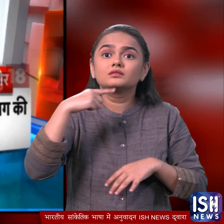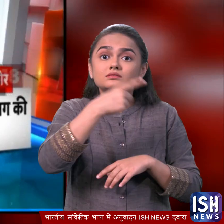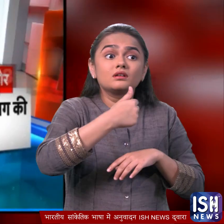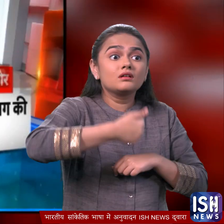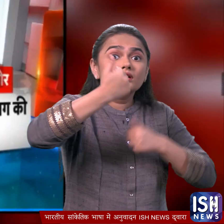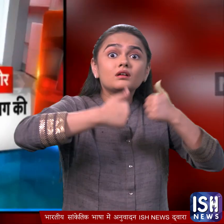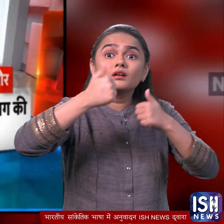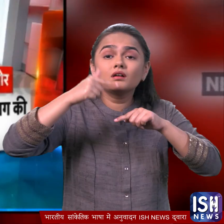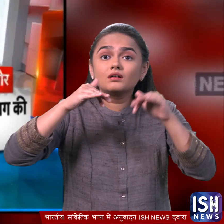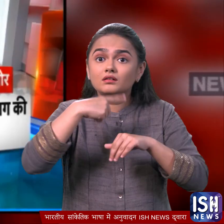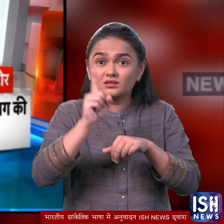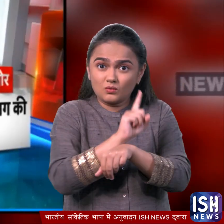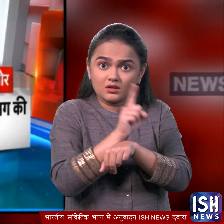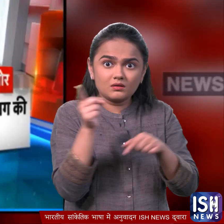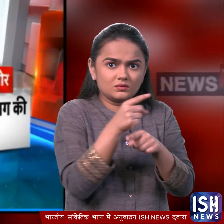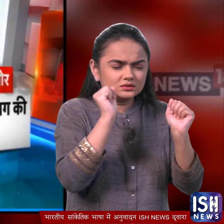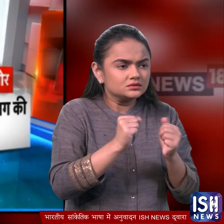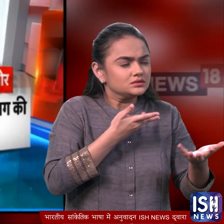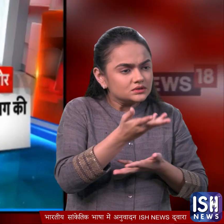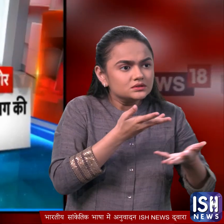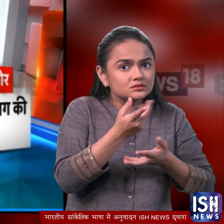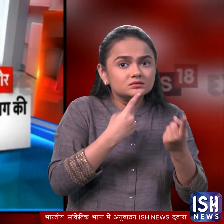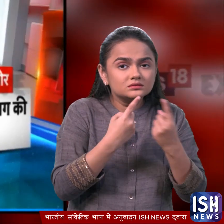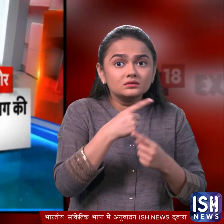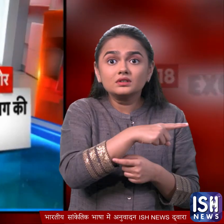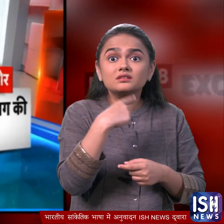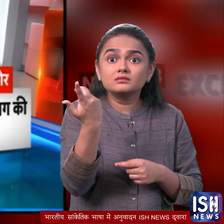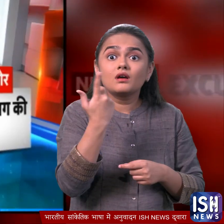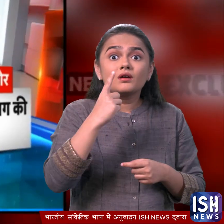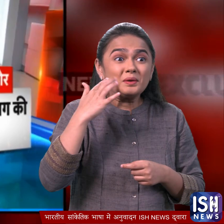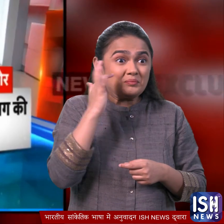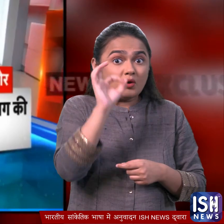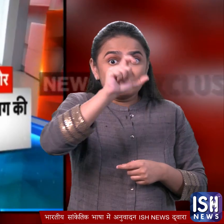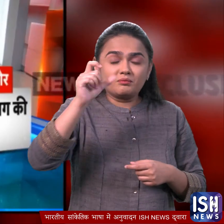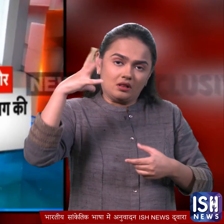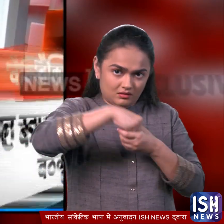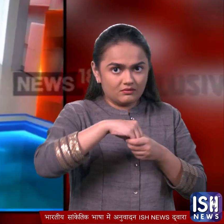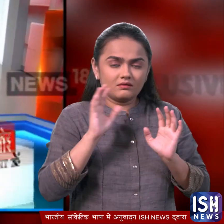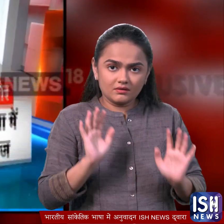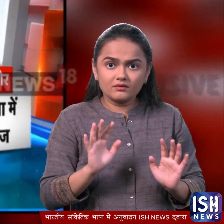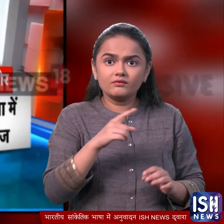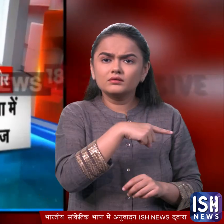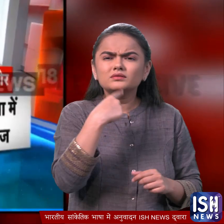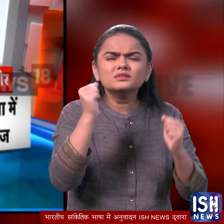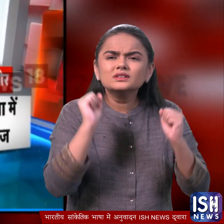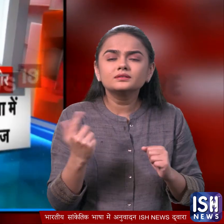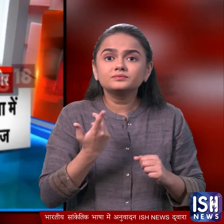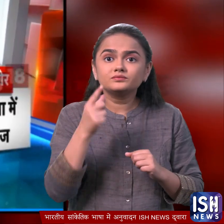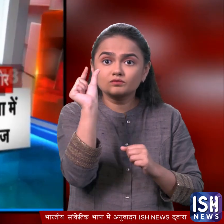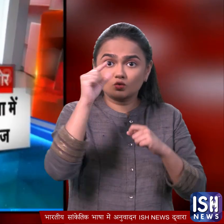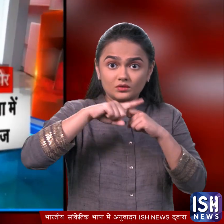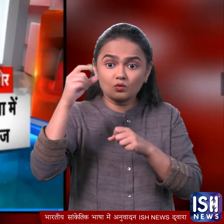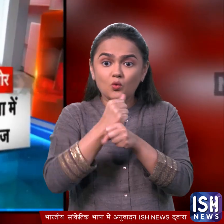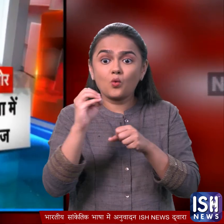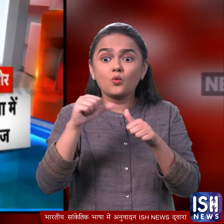चुनाव आयोग के अधिकारियों के बीच करीब 1 घंटे तक बैठक हुई, जिसमें मुख्य चुनाव आयुक्त भी मौजूद रहे। बैठक में स्वास्थ्य सचिव ने जानकारी दी